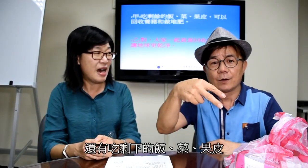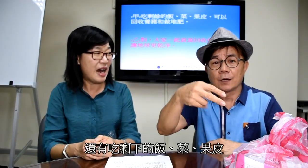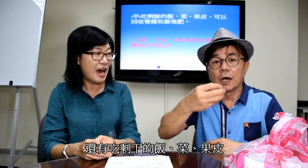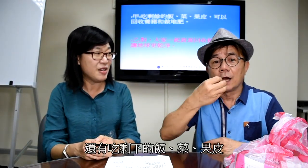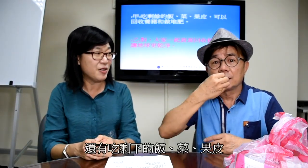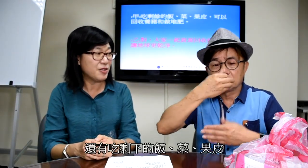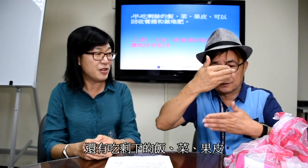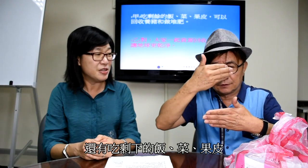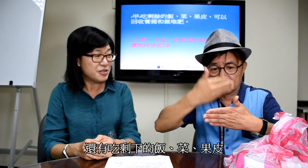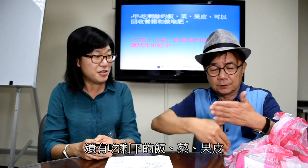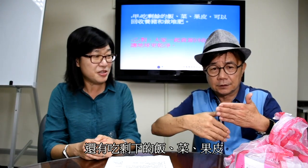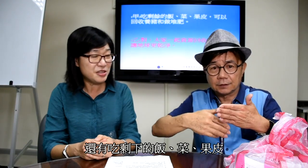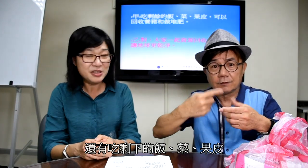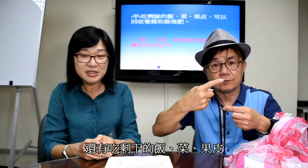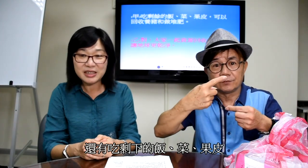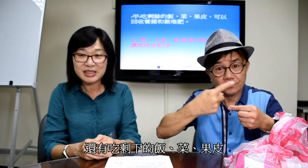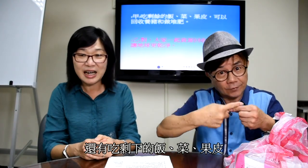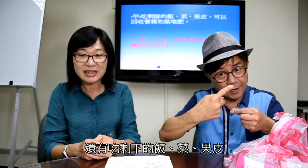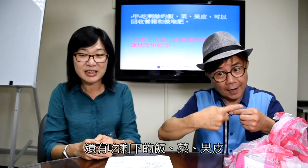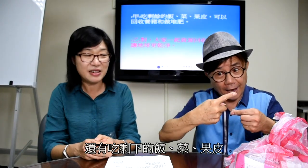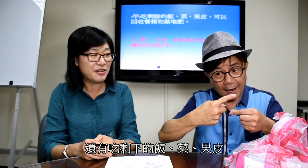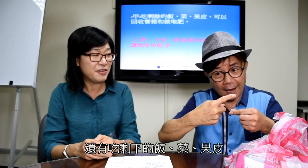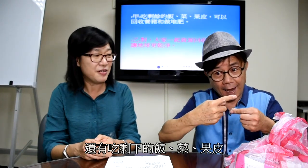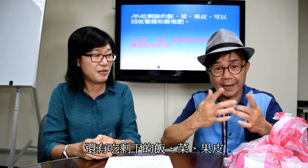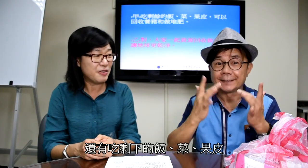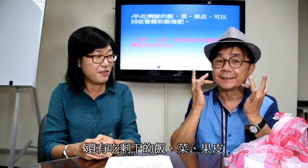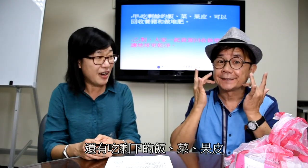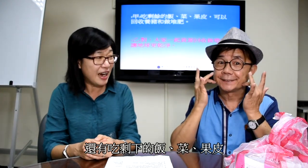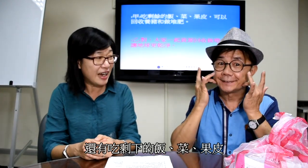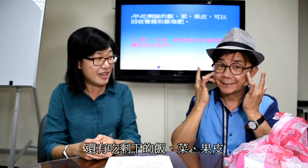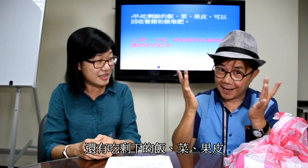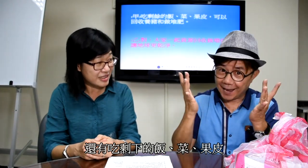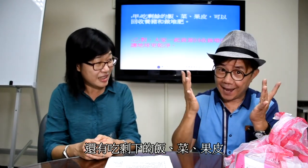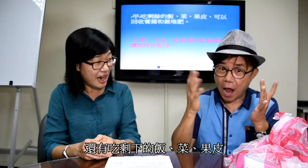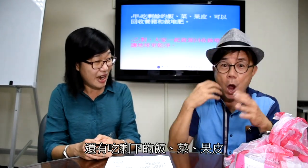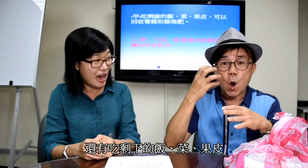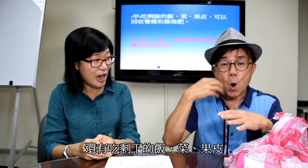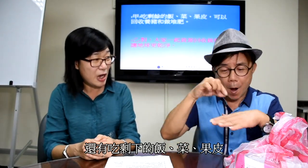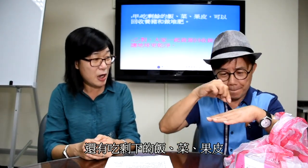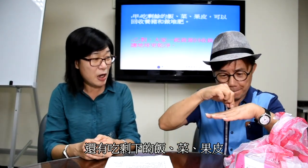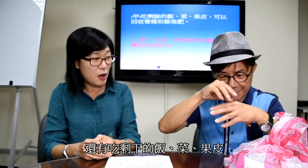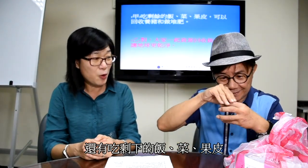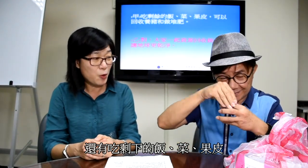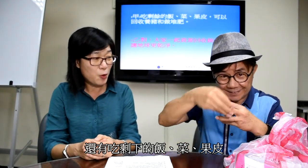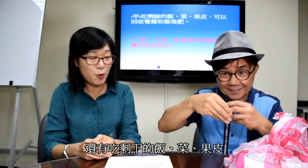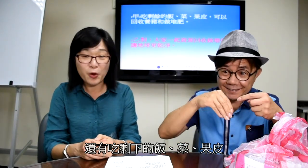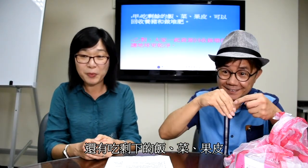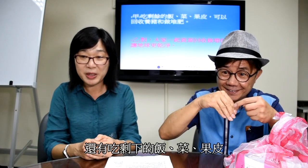还有吃剩下的饭菜、果皮